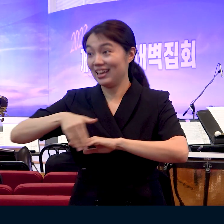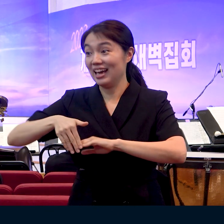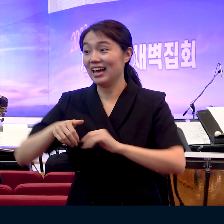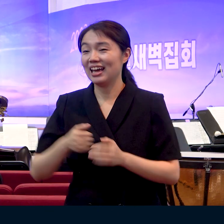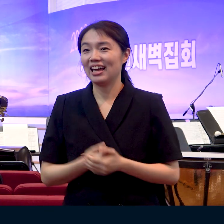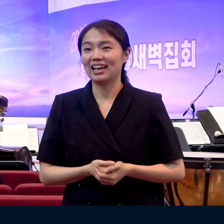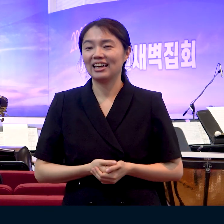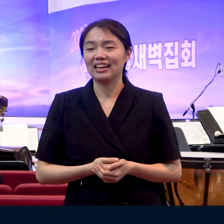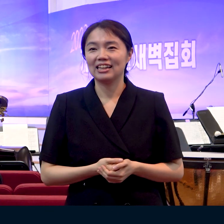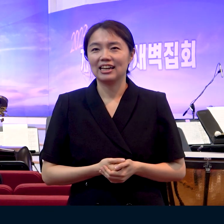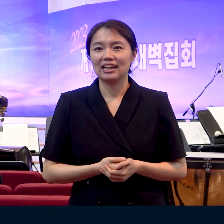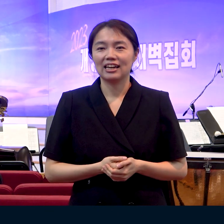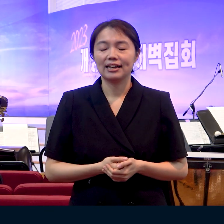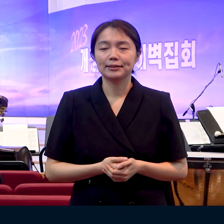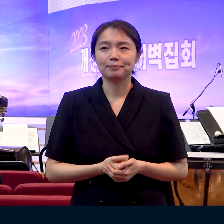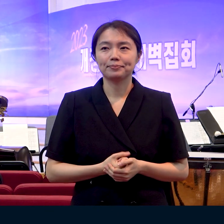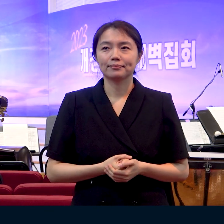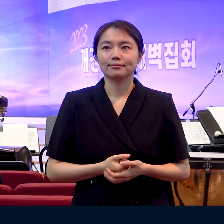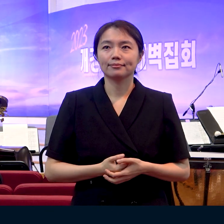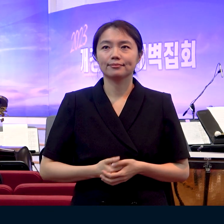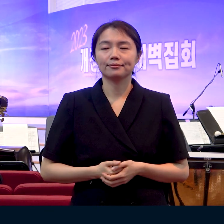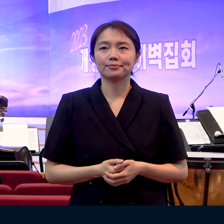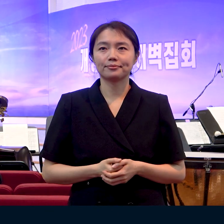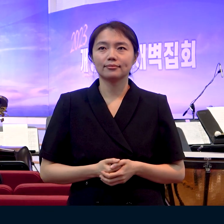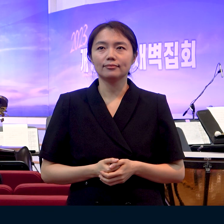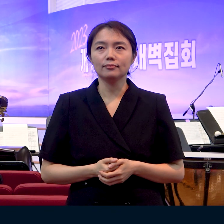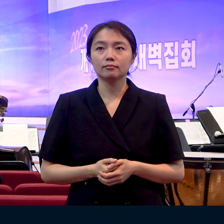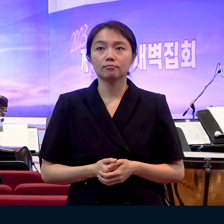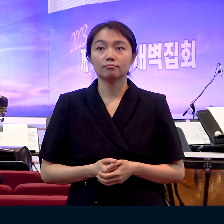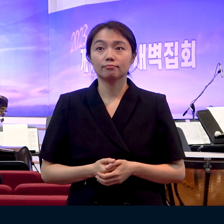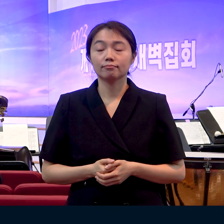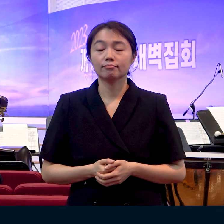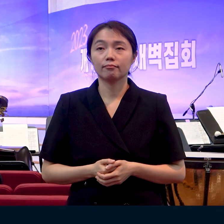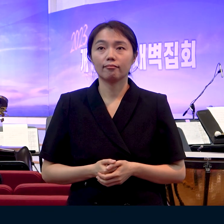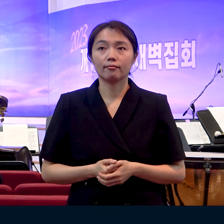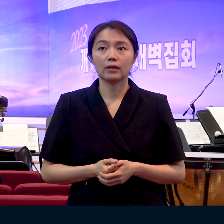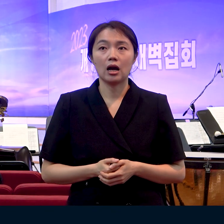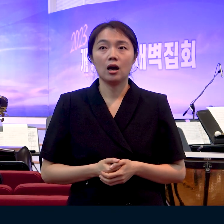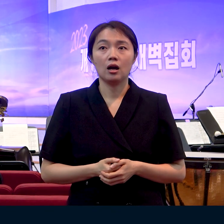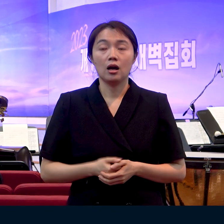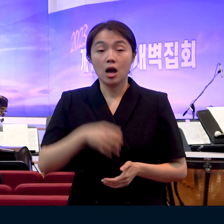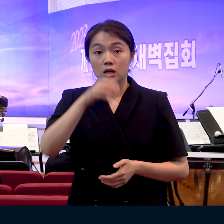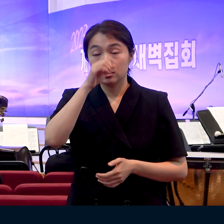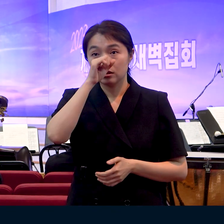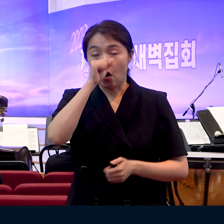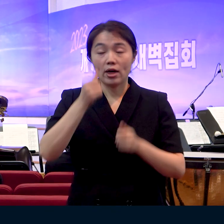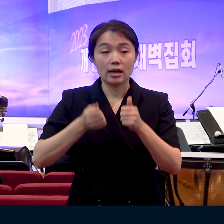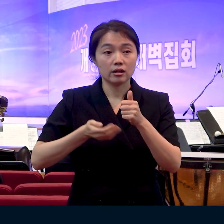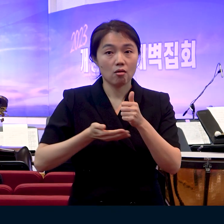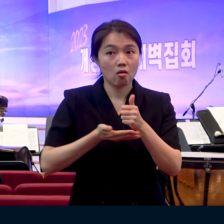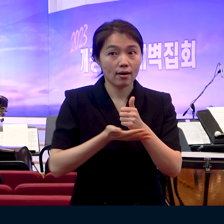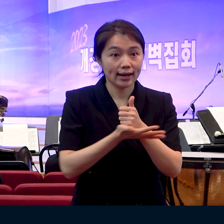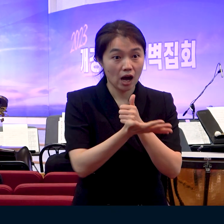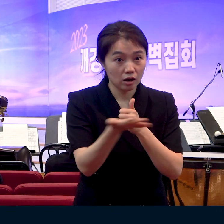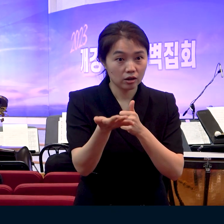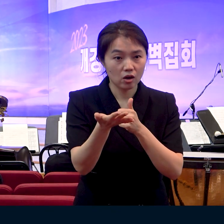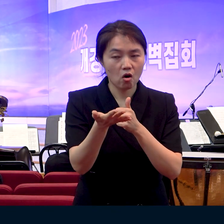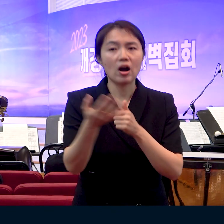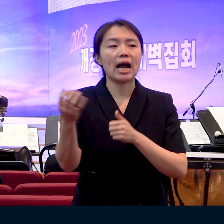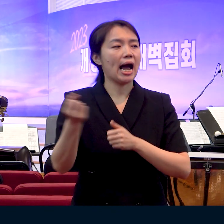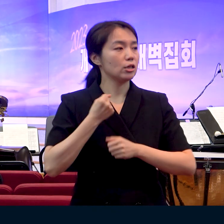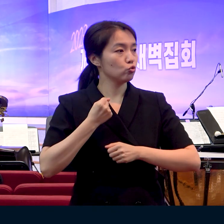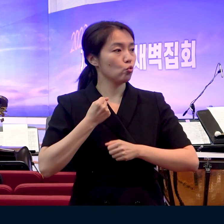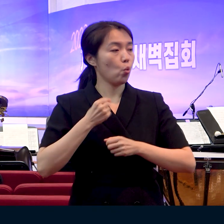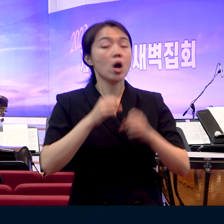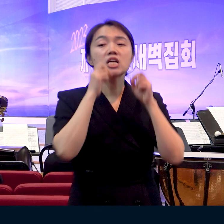선한 영향력으로 여기에 집중할 거예요. 우리는요 선한 영향력으로 선교를